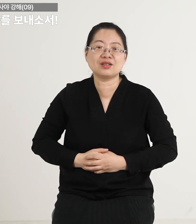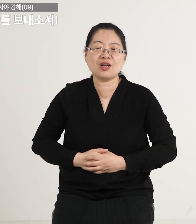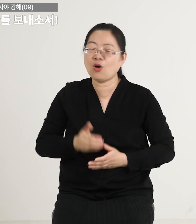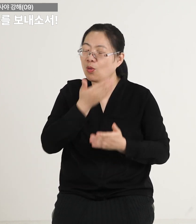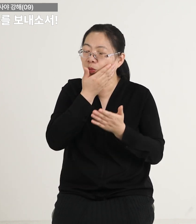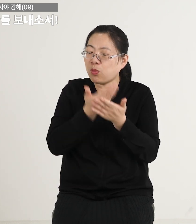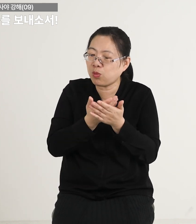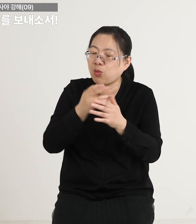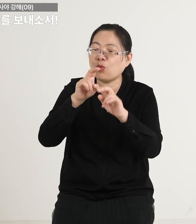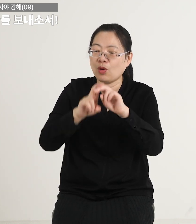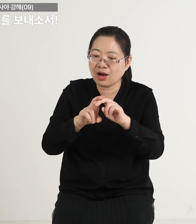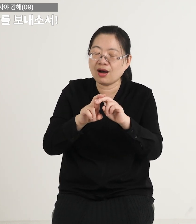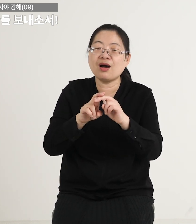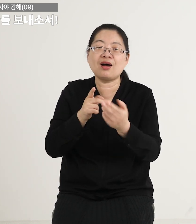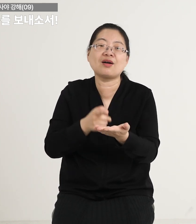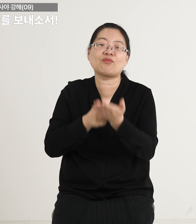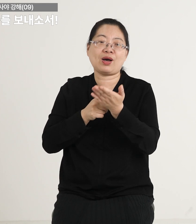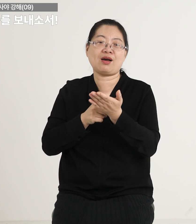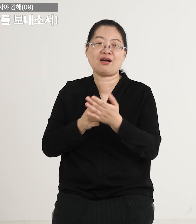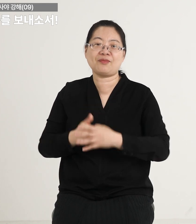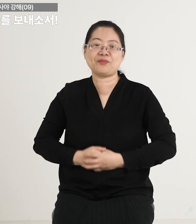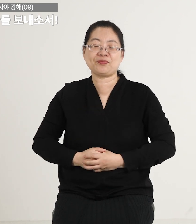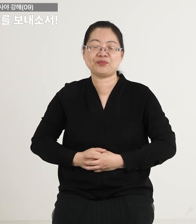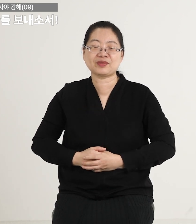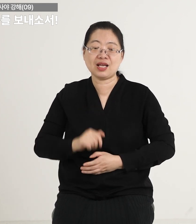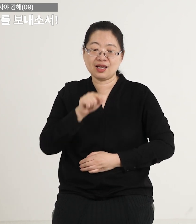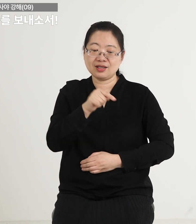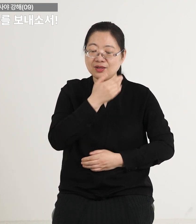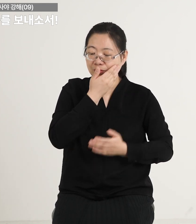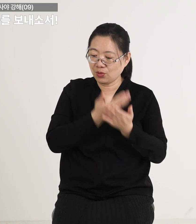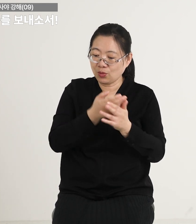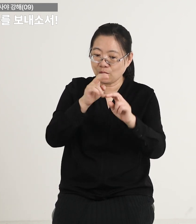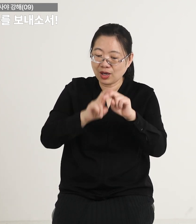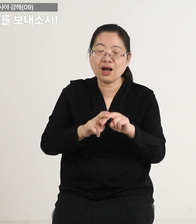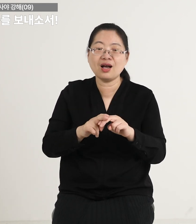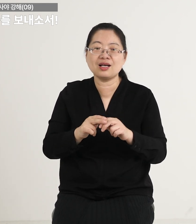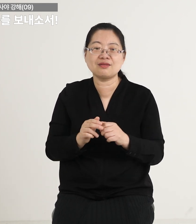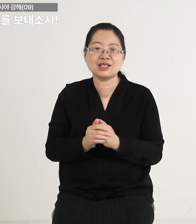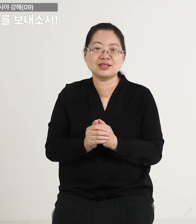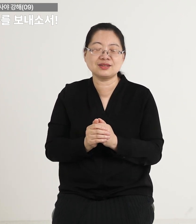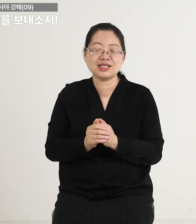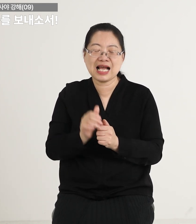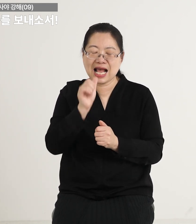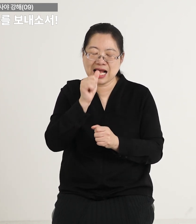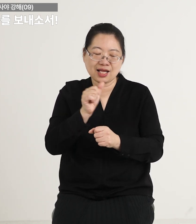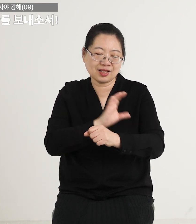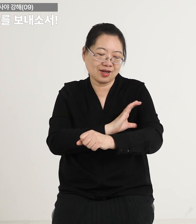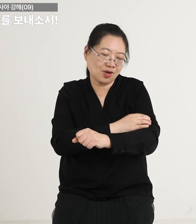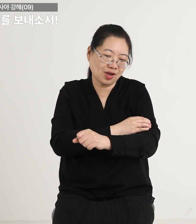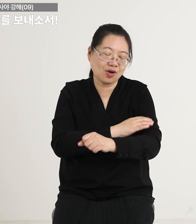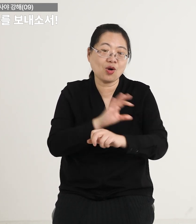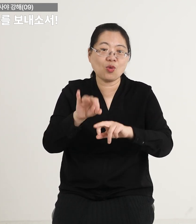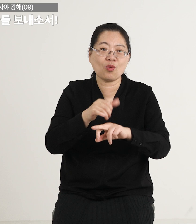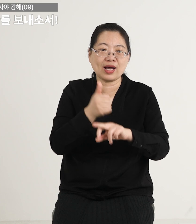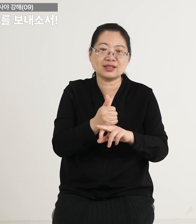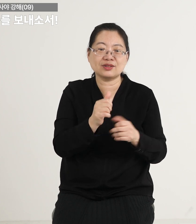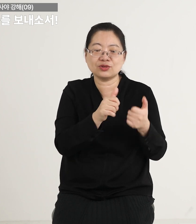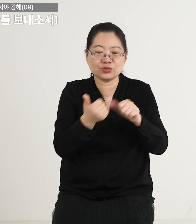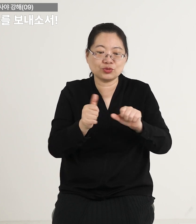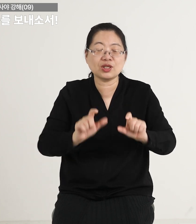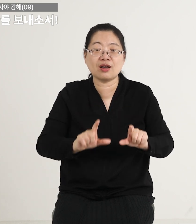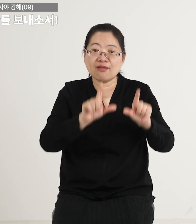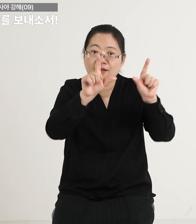보좌가 나와요. 이 보좌는 절대 권력이 무너지던 그 해의